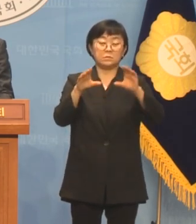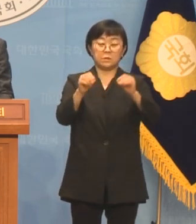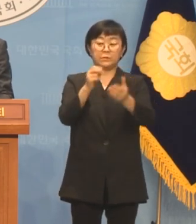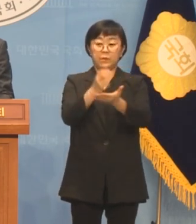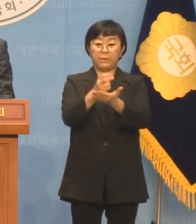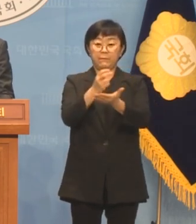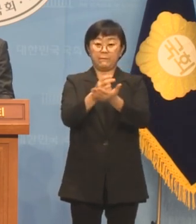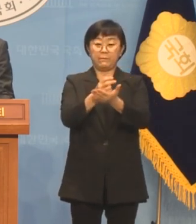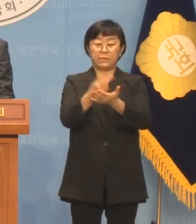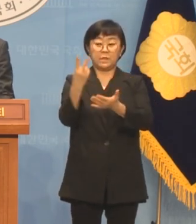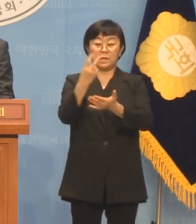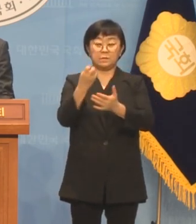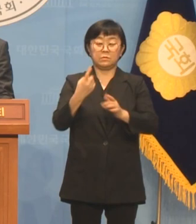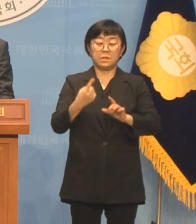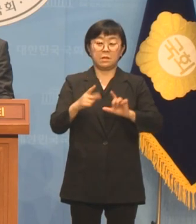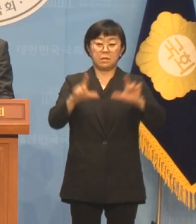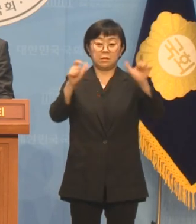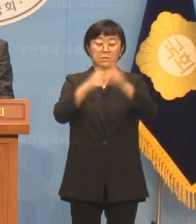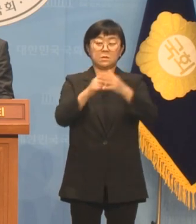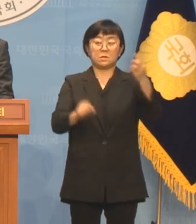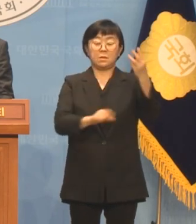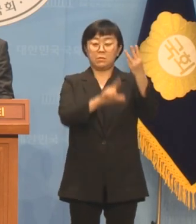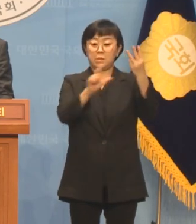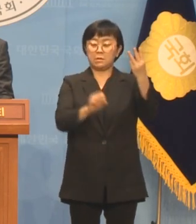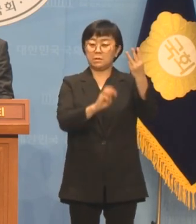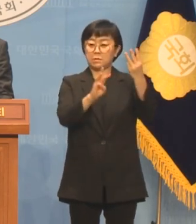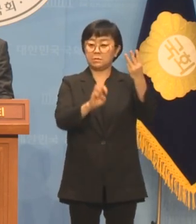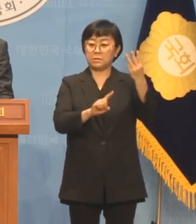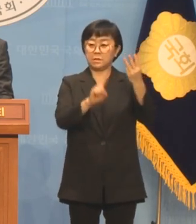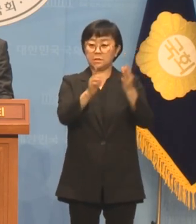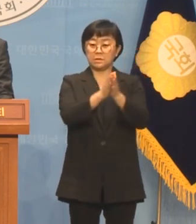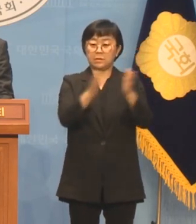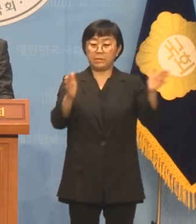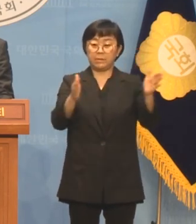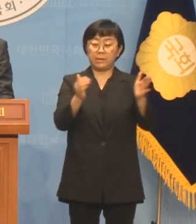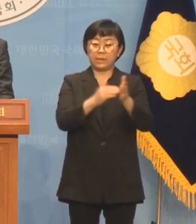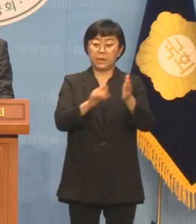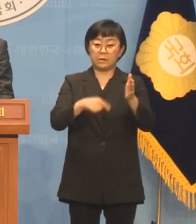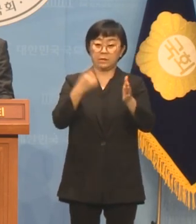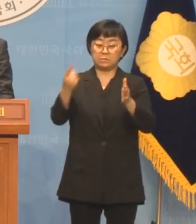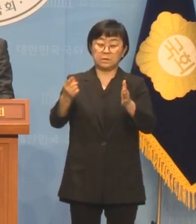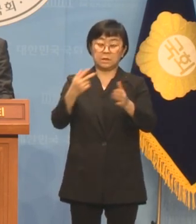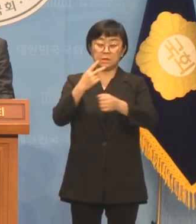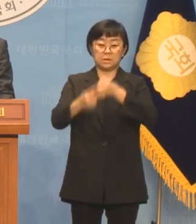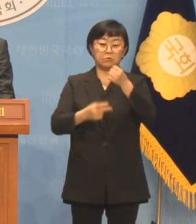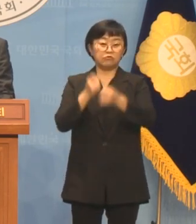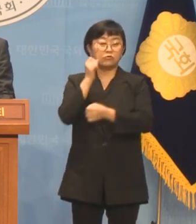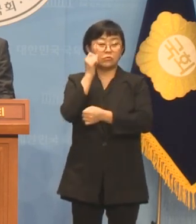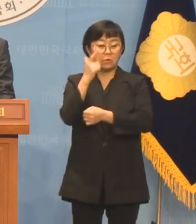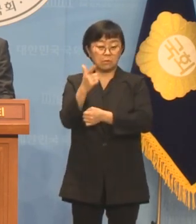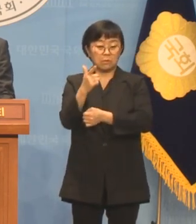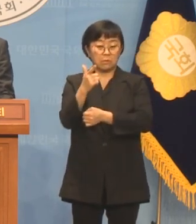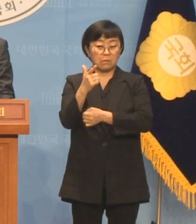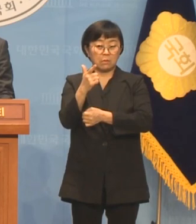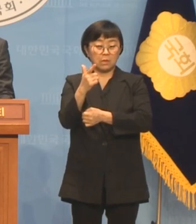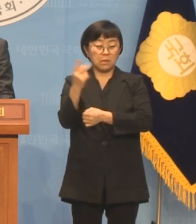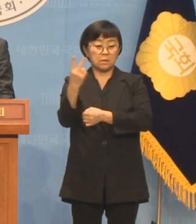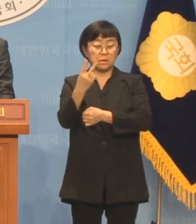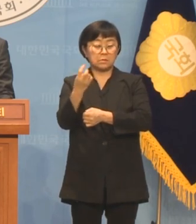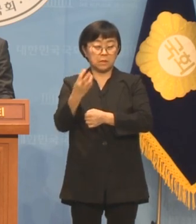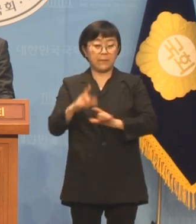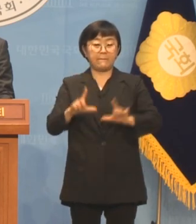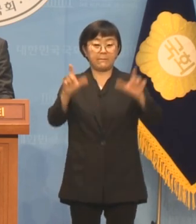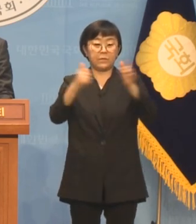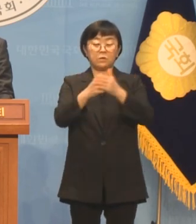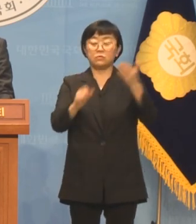대북전단금지법은 2021년 3월 31일 시행된 후 겨우 2년 6개월 만인